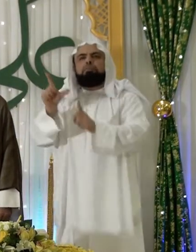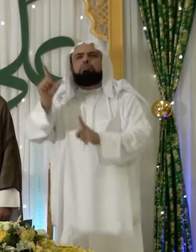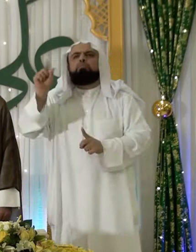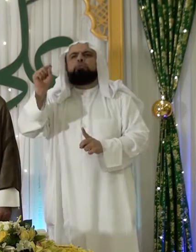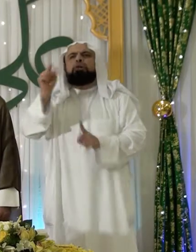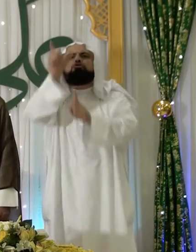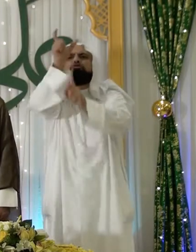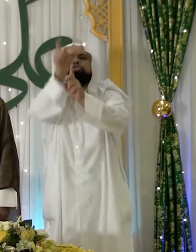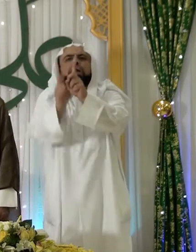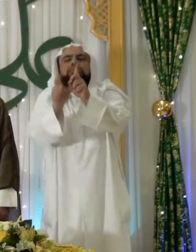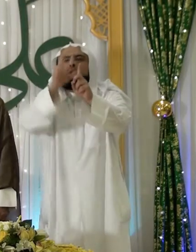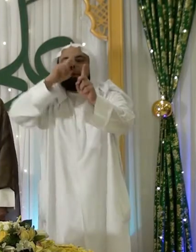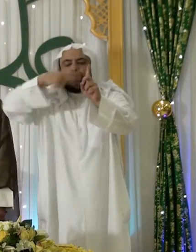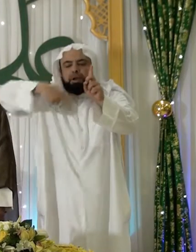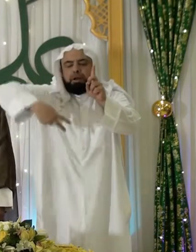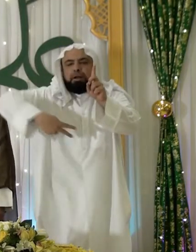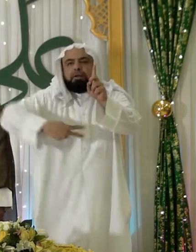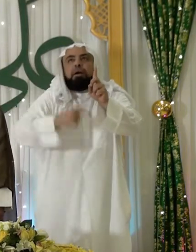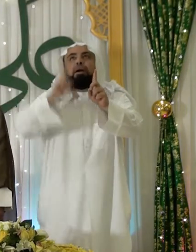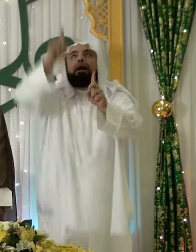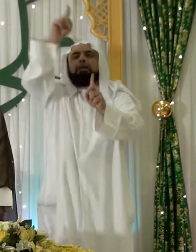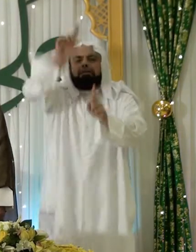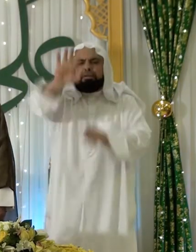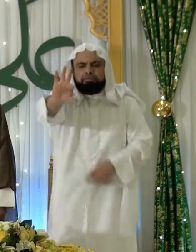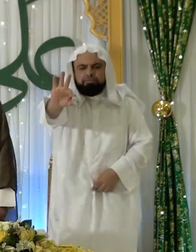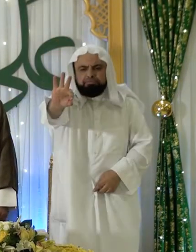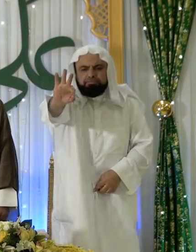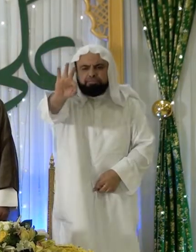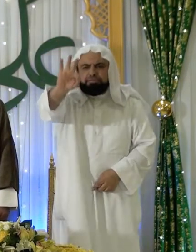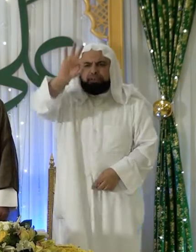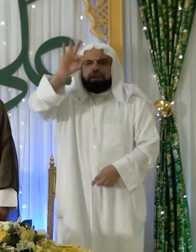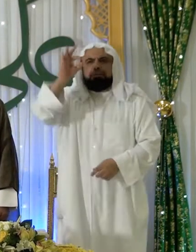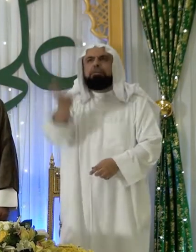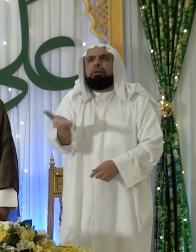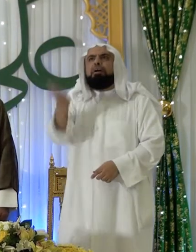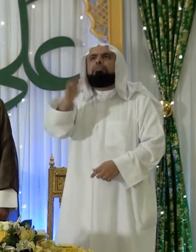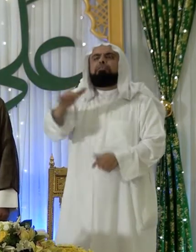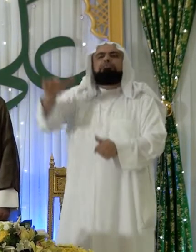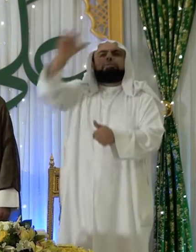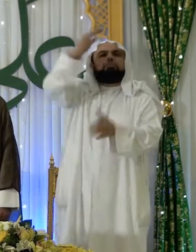الشخصية التي اختارها الله سبحانه وتعالى،